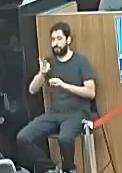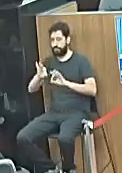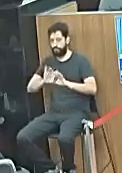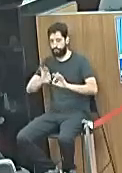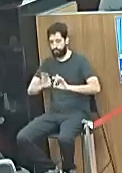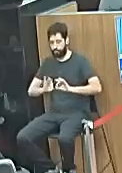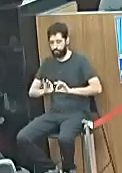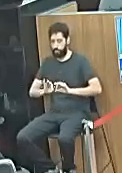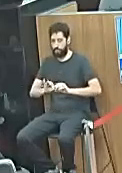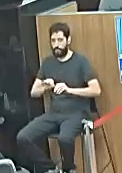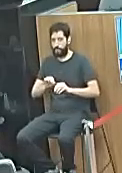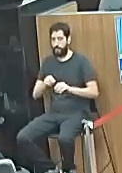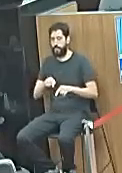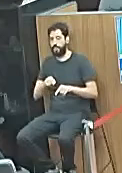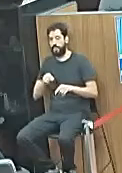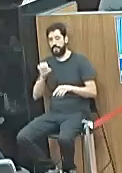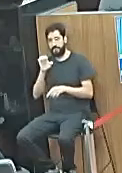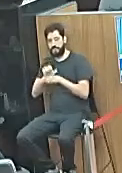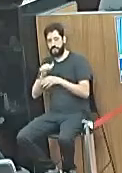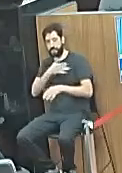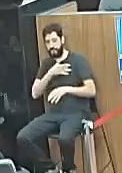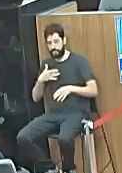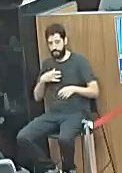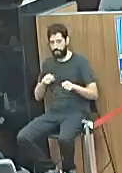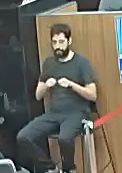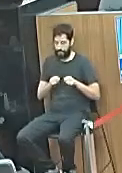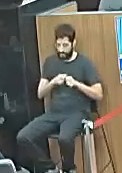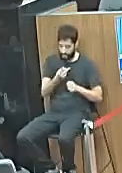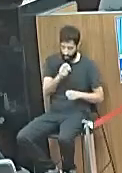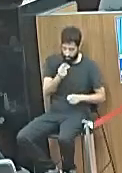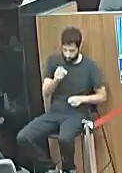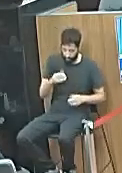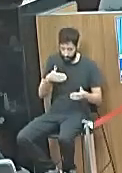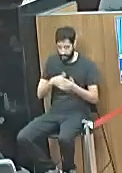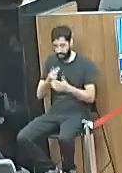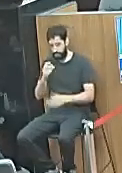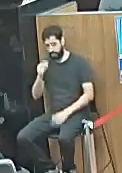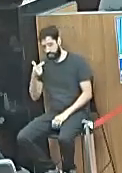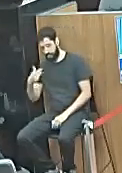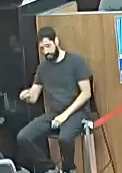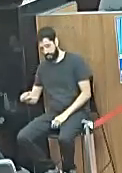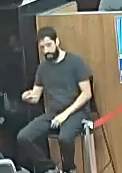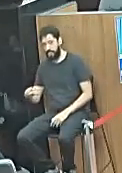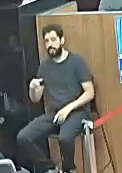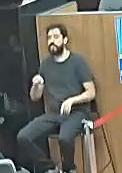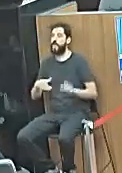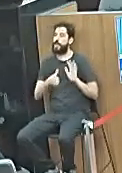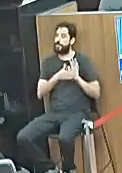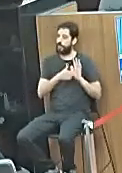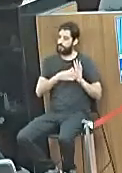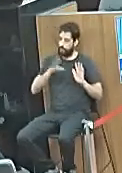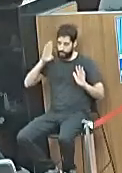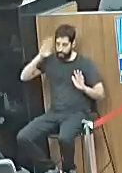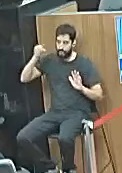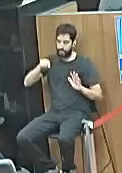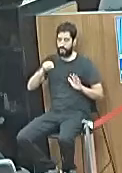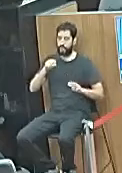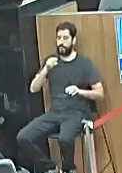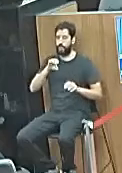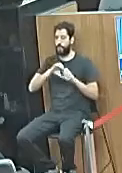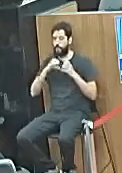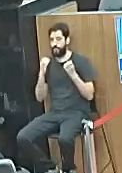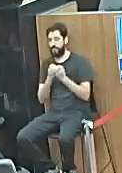plano estadual de saúde para exercício 2020 a 2023 de acordo com as propostas priorizados na conferência estadual de saúde